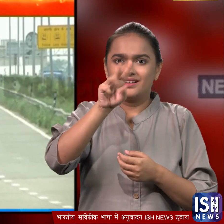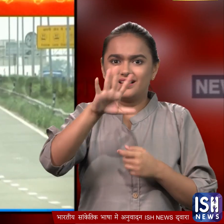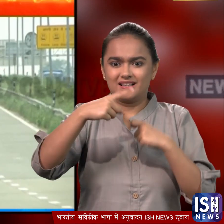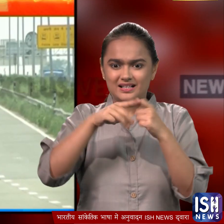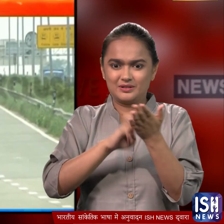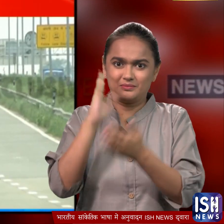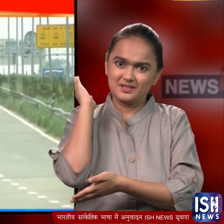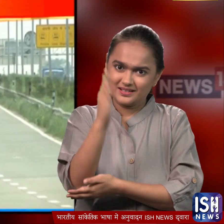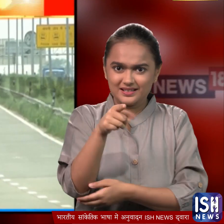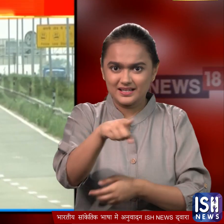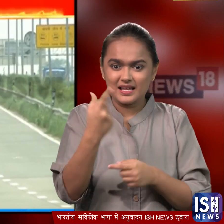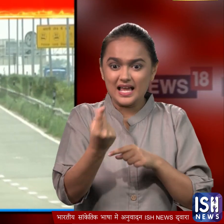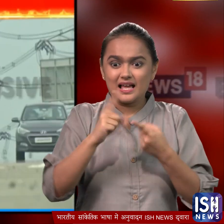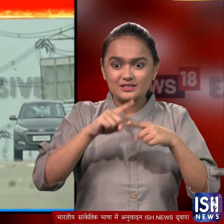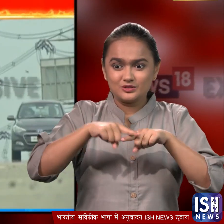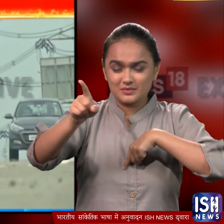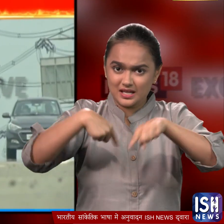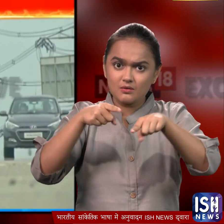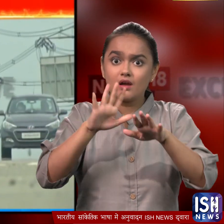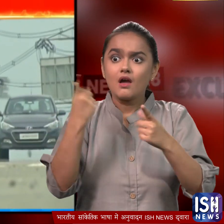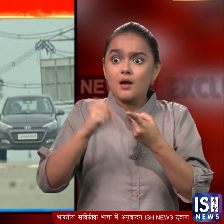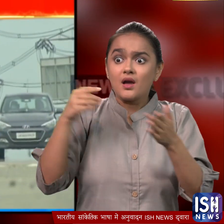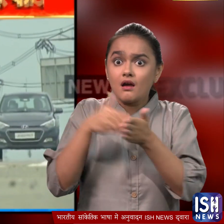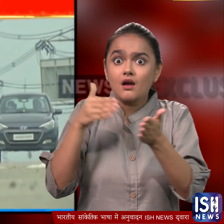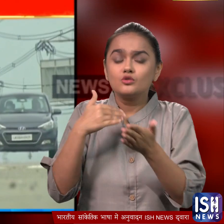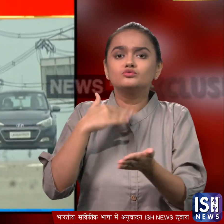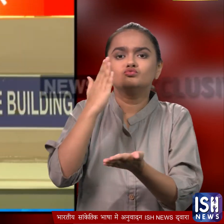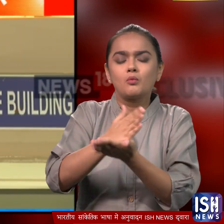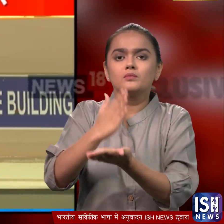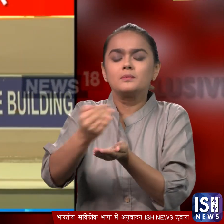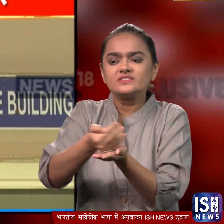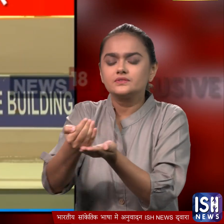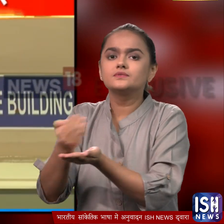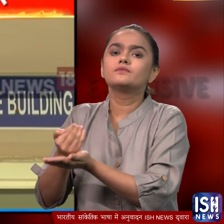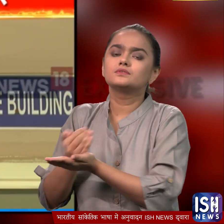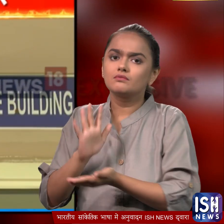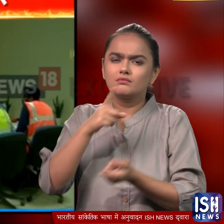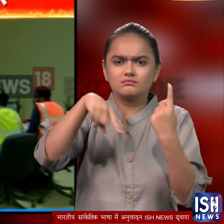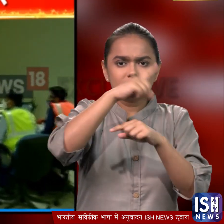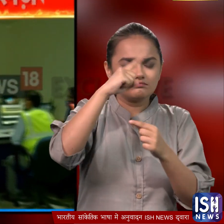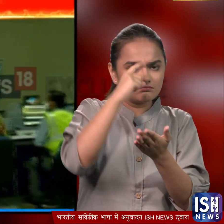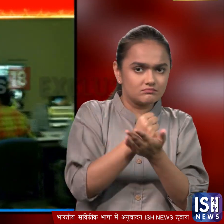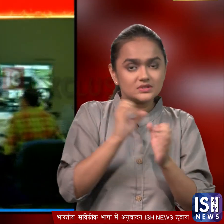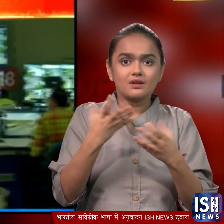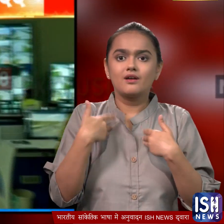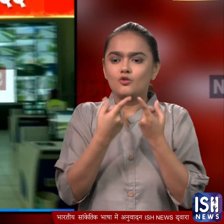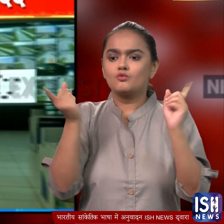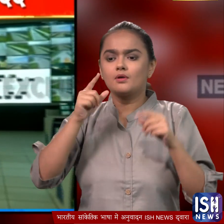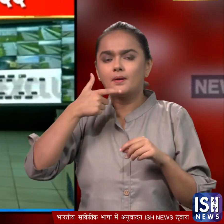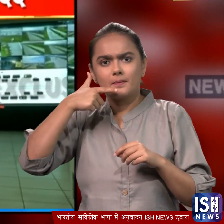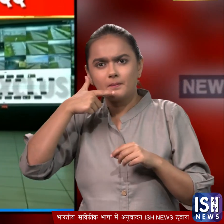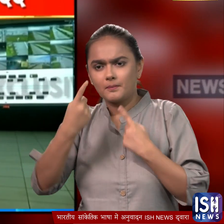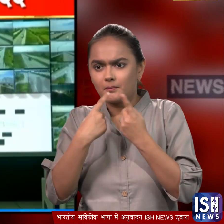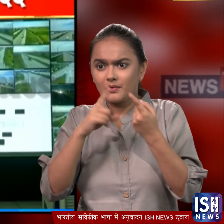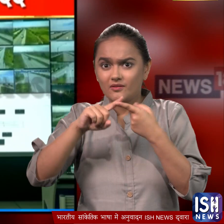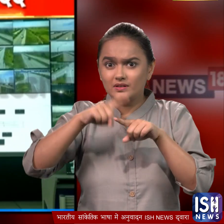ताकि 135 किलोमीटर लंबे ईस्टर्न पेरिफेरल एक्सप्रेसवे पर हादसों को रोका जा सके। इसके लिए गाजियाबाद के डासना में एक हाईटेक कंट्रोल रूम